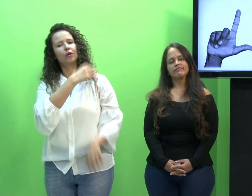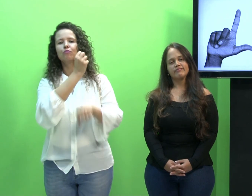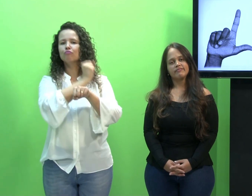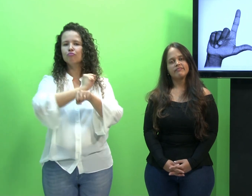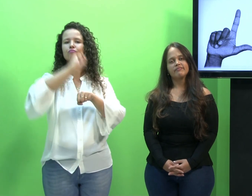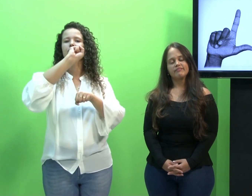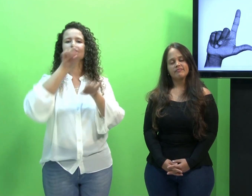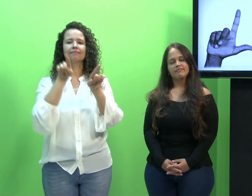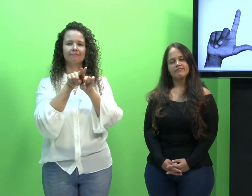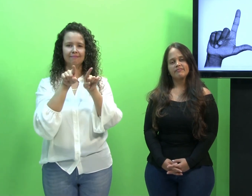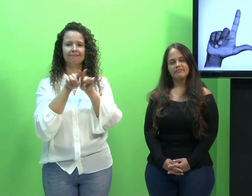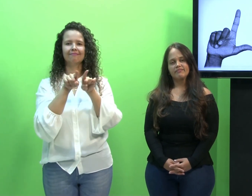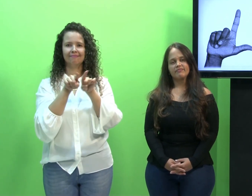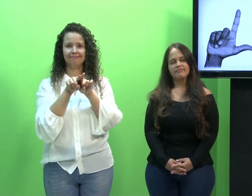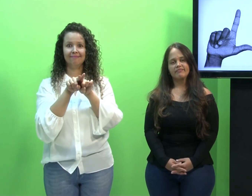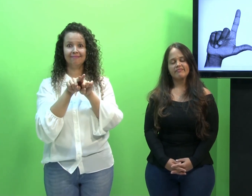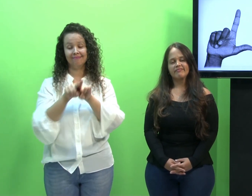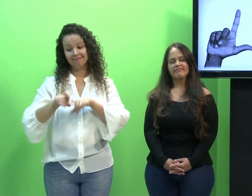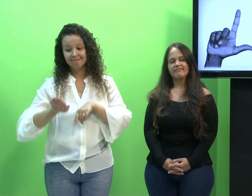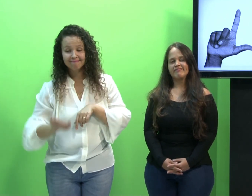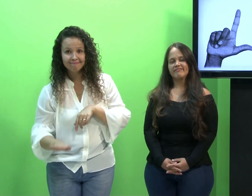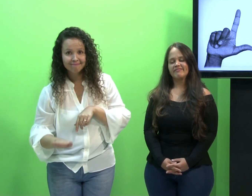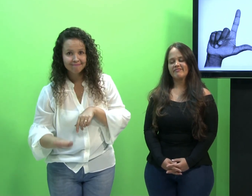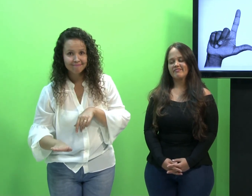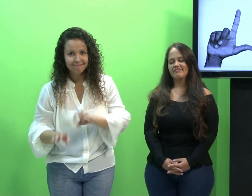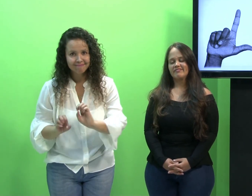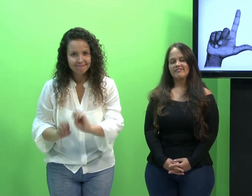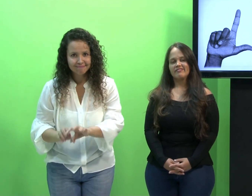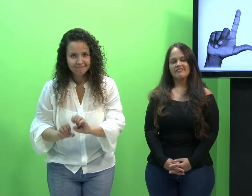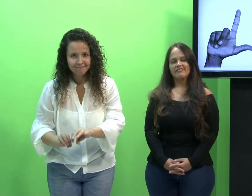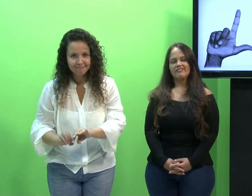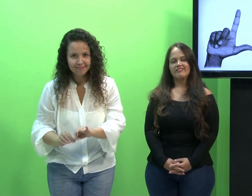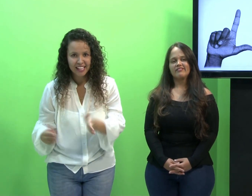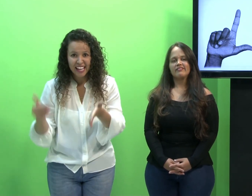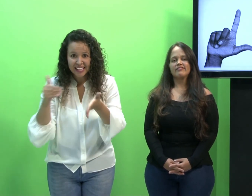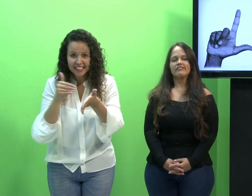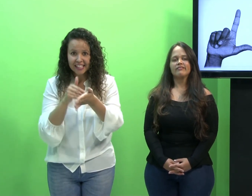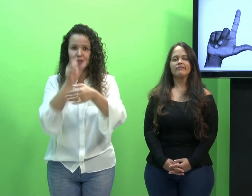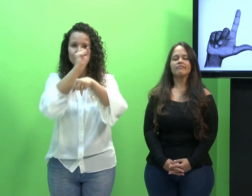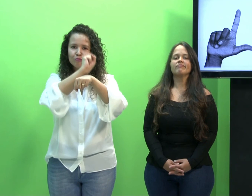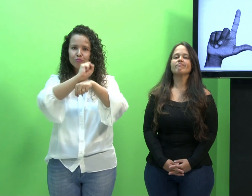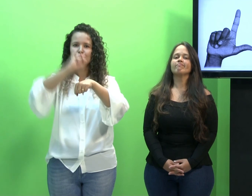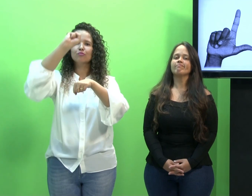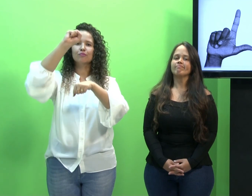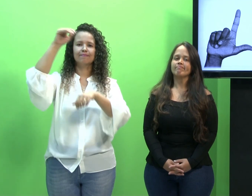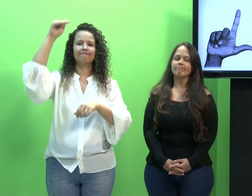educação, desde a educação infantil até a superior.